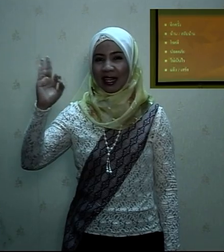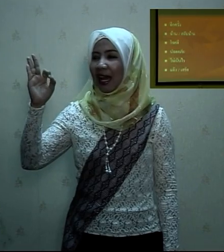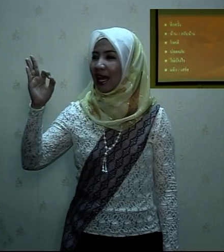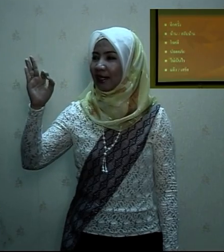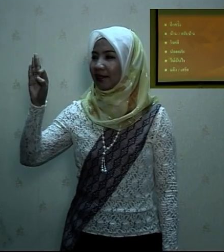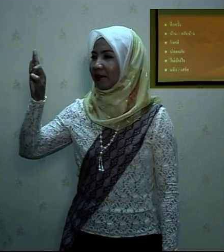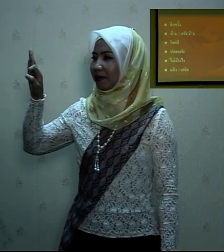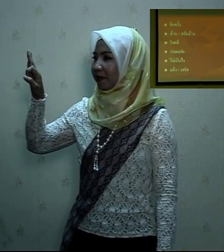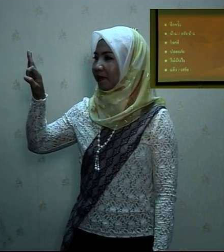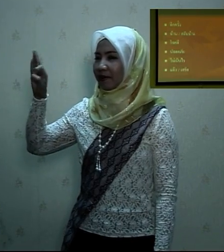คะ